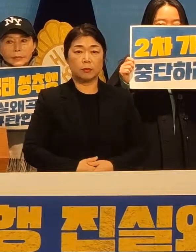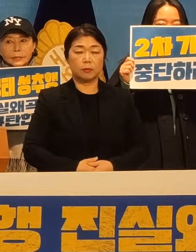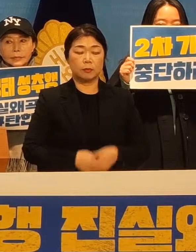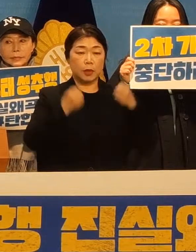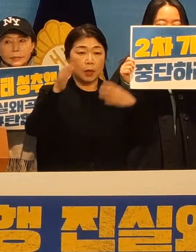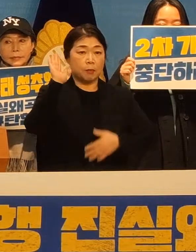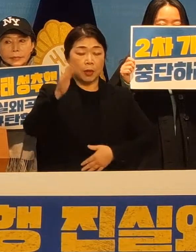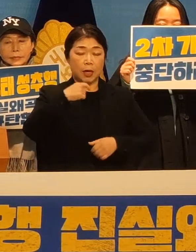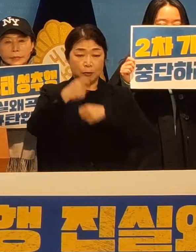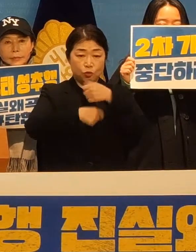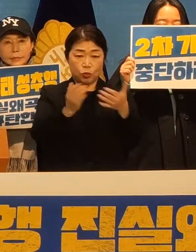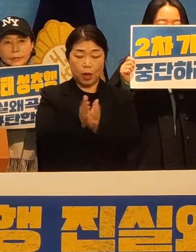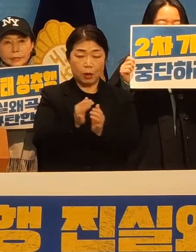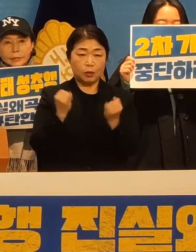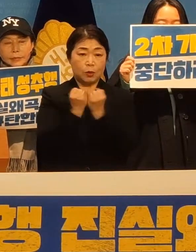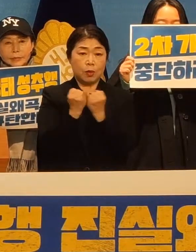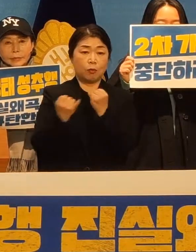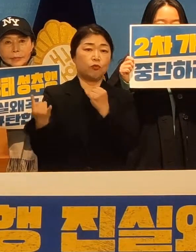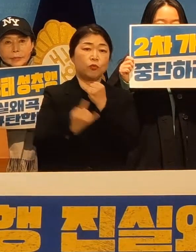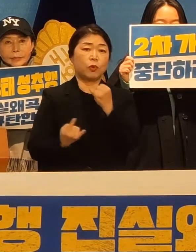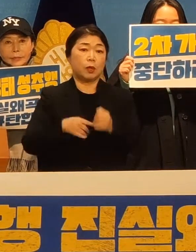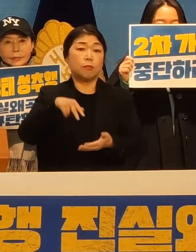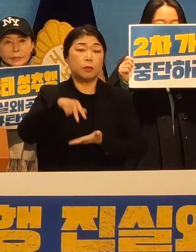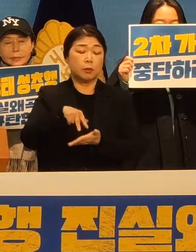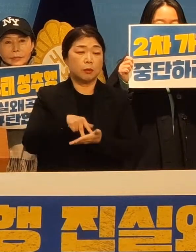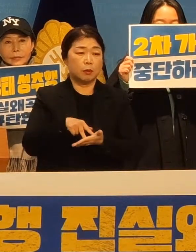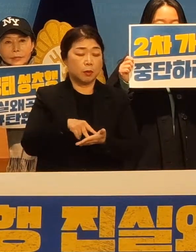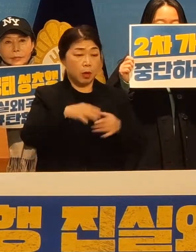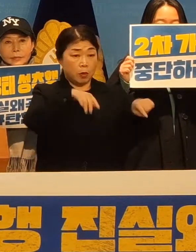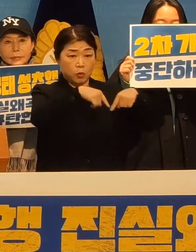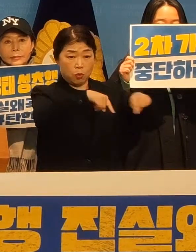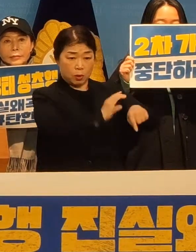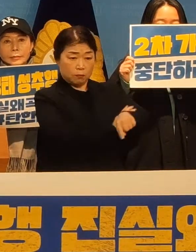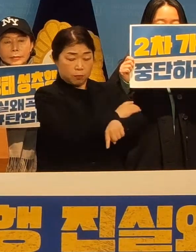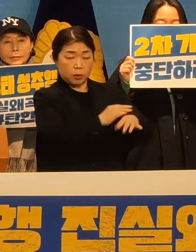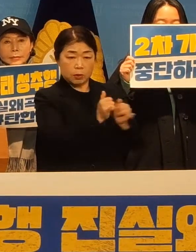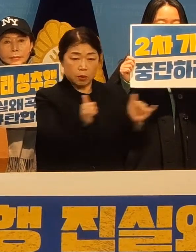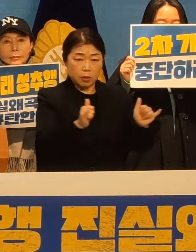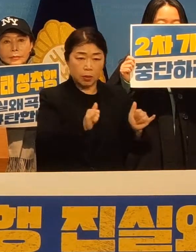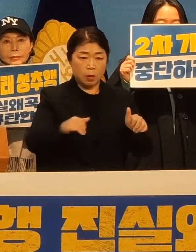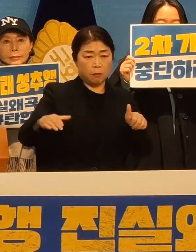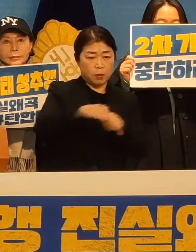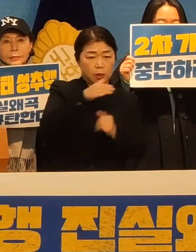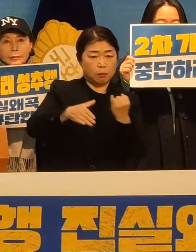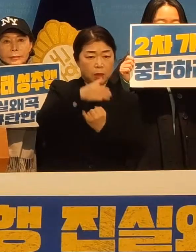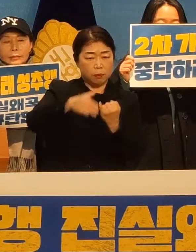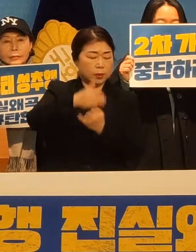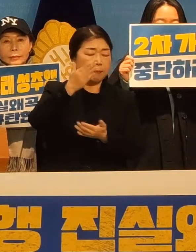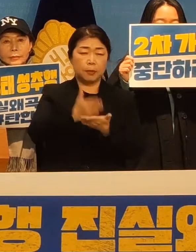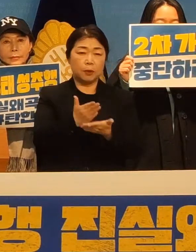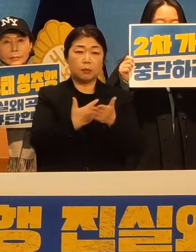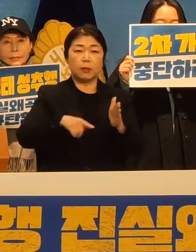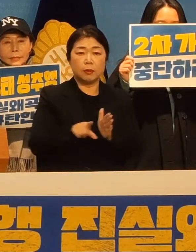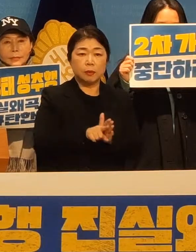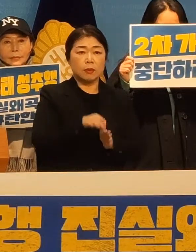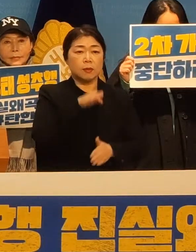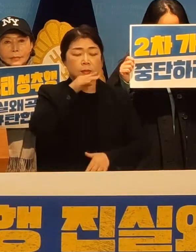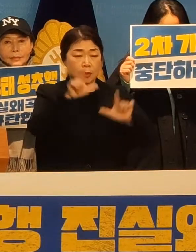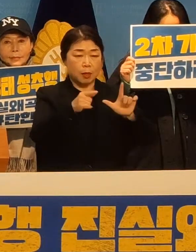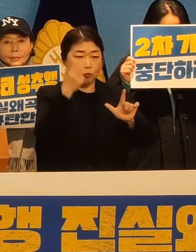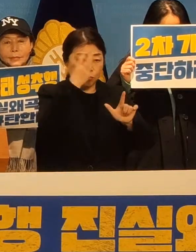새미래민주당 여성위원회는 정치가 다시는 피해 위에 쓰지 않도록 진상규명과 피해자